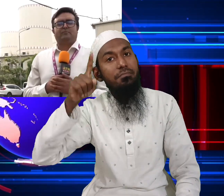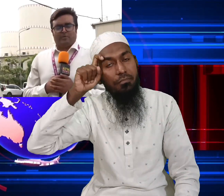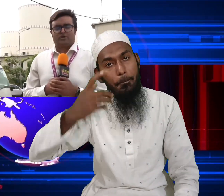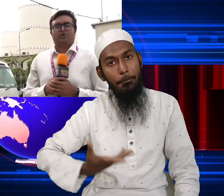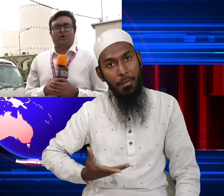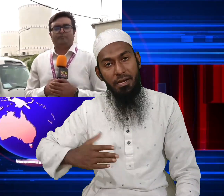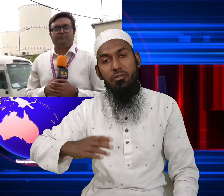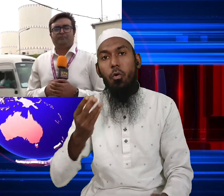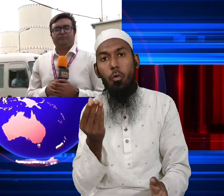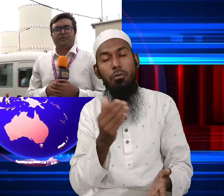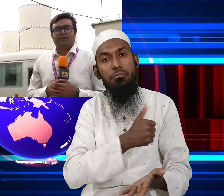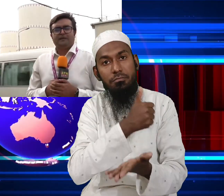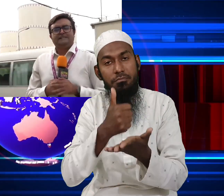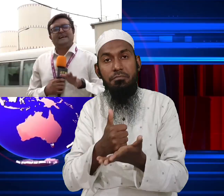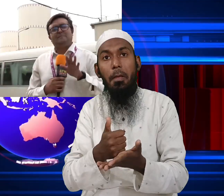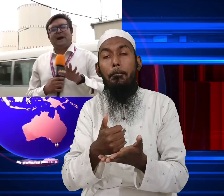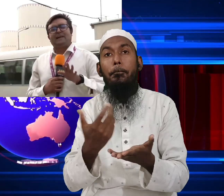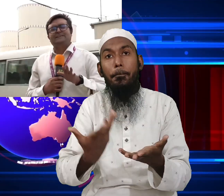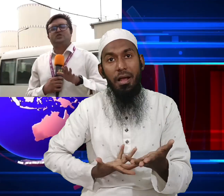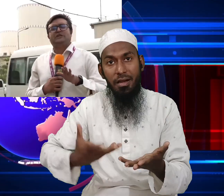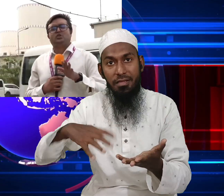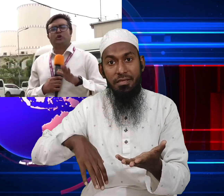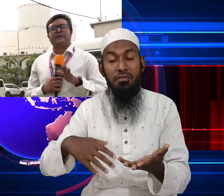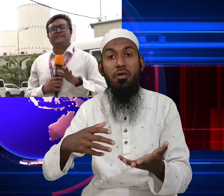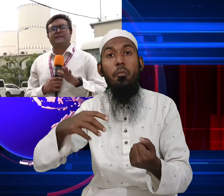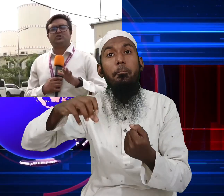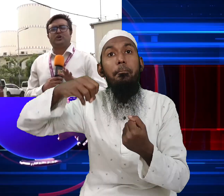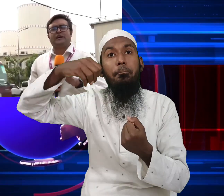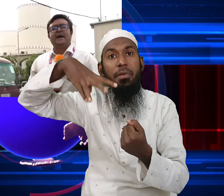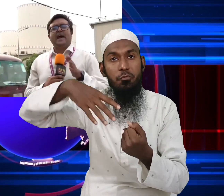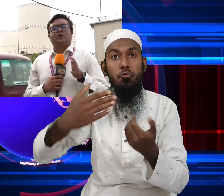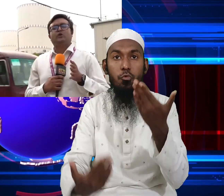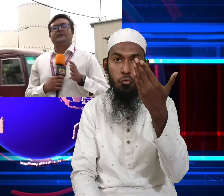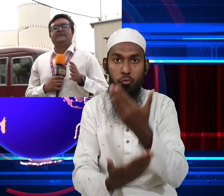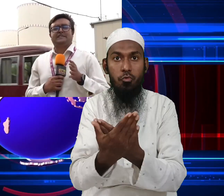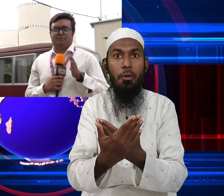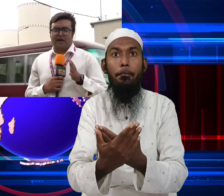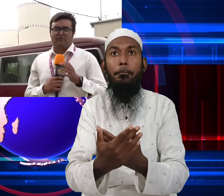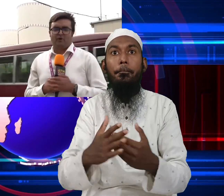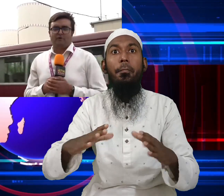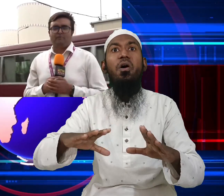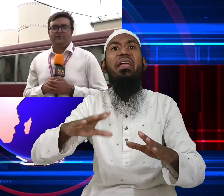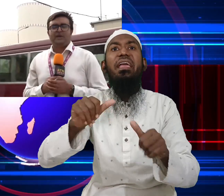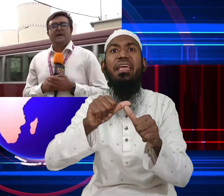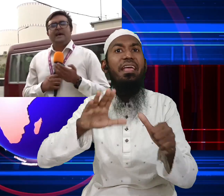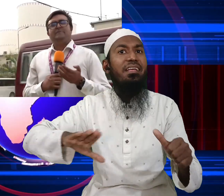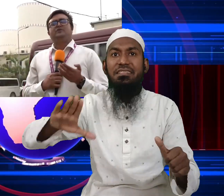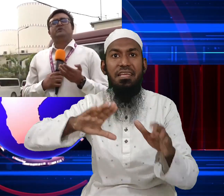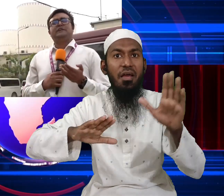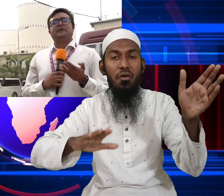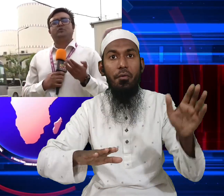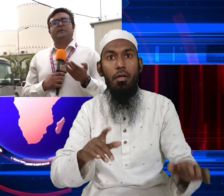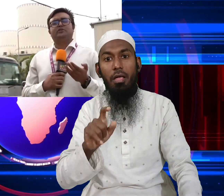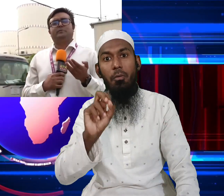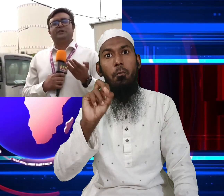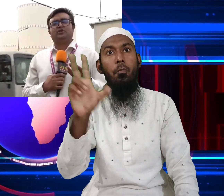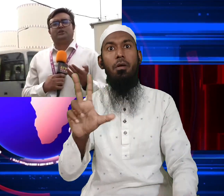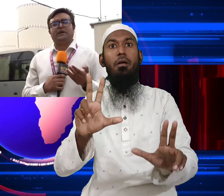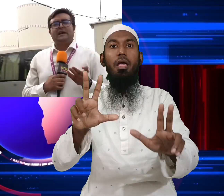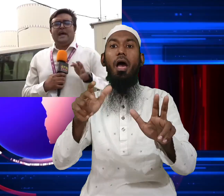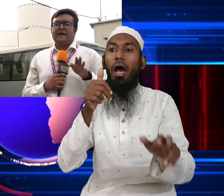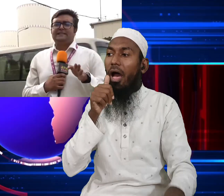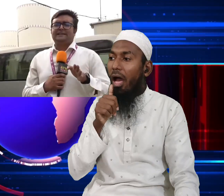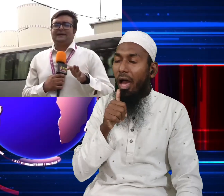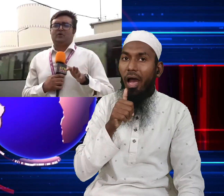যুগে প্রবেশ করল, যা বাংলাদেশ তথা দক্ষিণ এশিয়ার জন্যই এক ঐতিহাসিক মাইলফলক। এই বিদ্যুৎ কেন্দ্রে উৎপাদিত